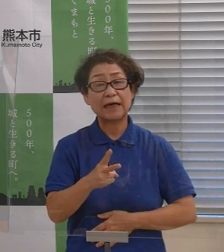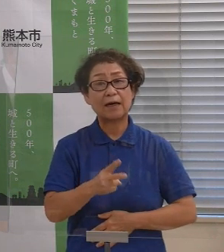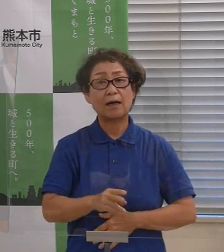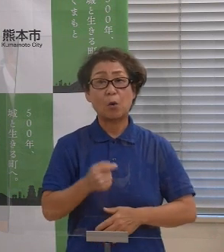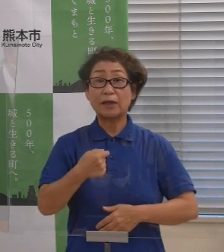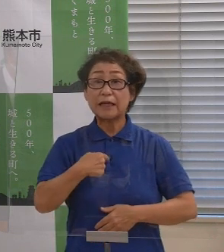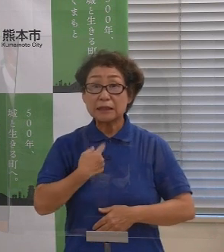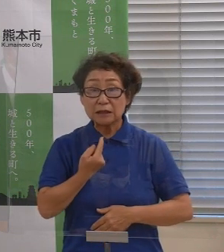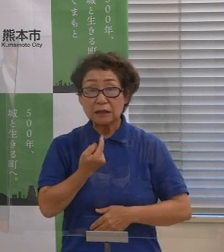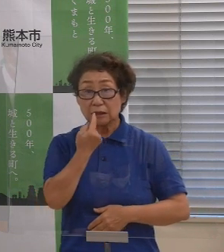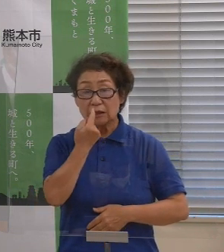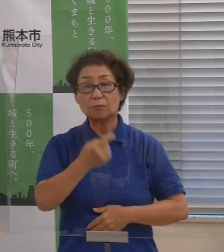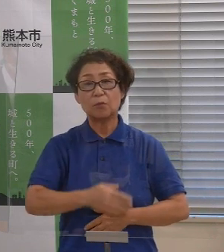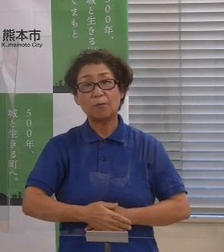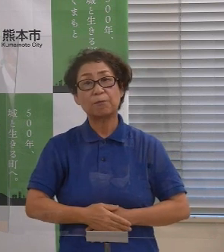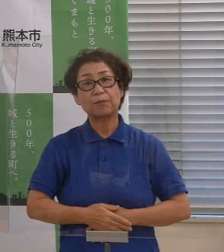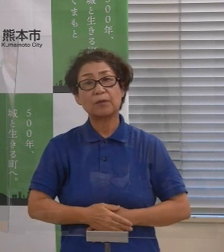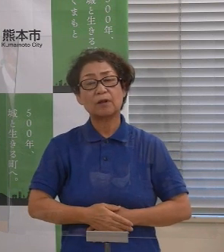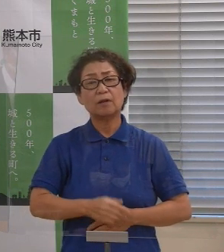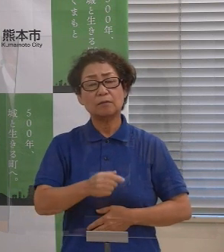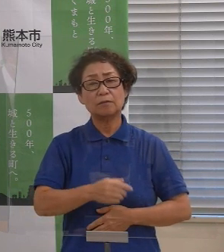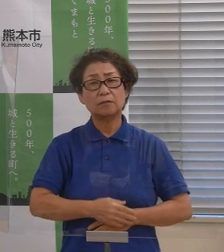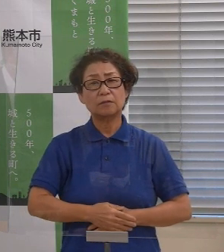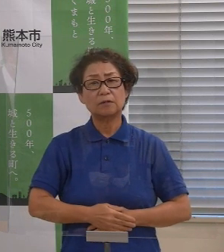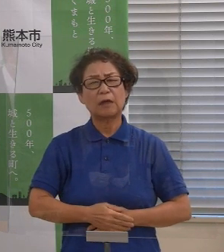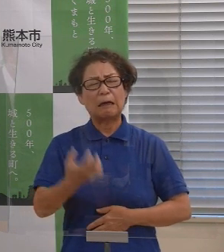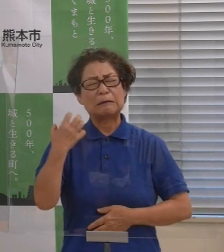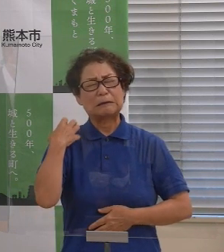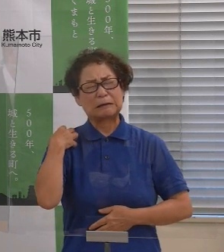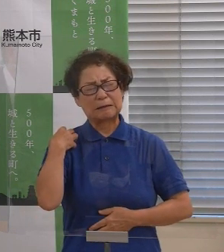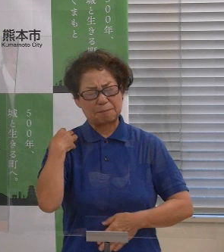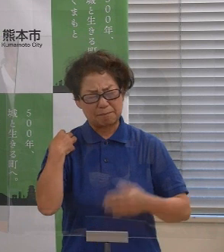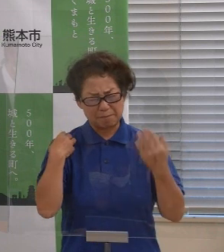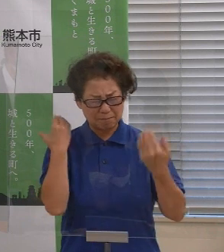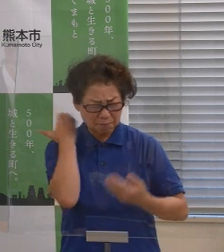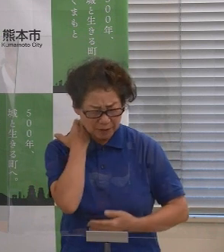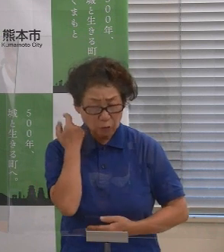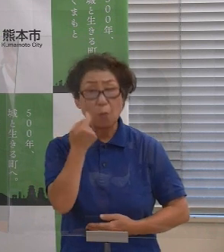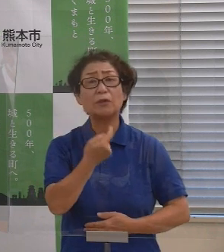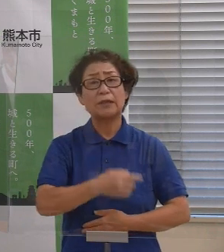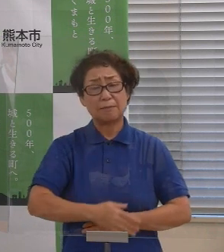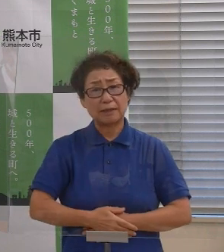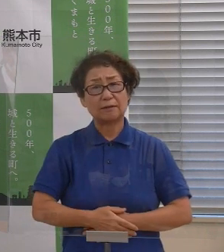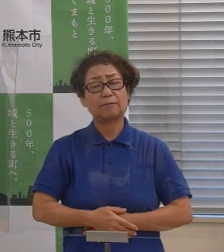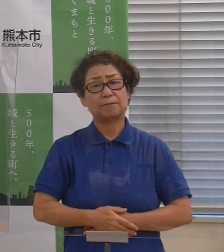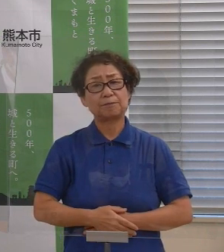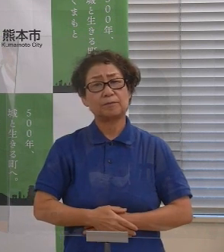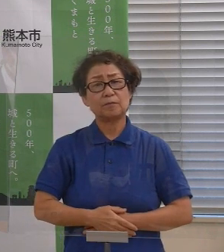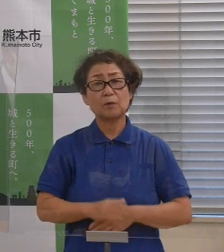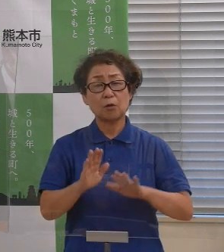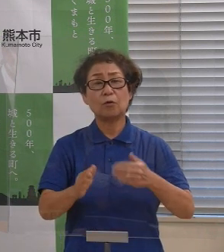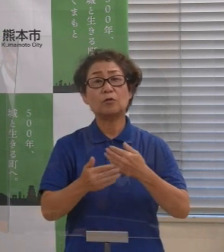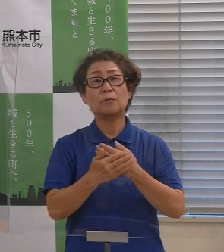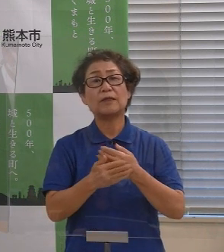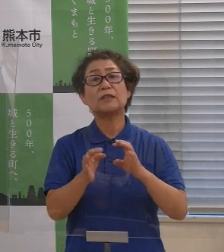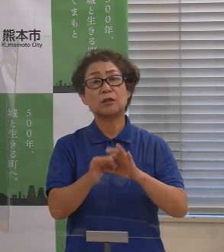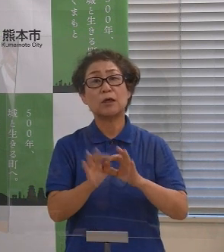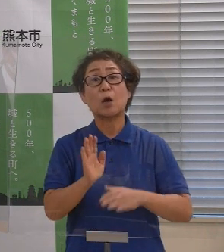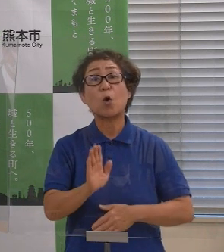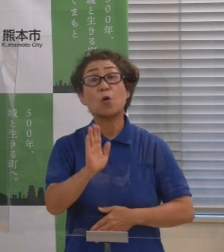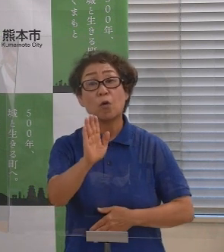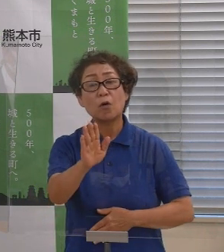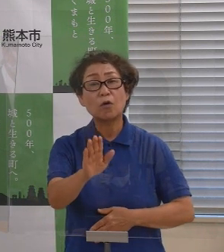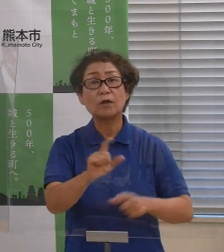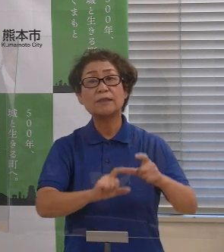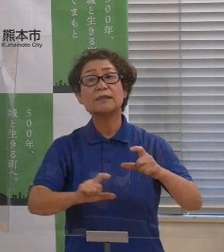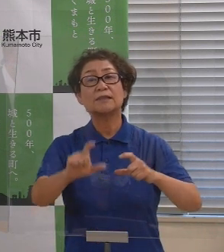自身もですね、やはり非常に重い責任を感じているところでございますので、この点についてですね、今後